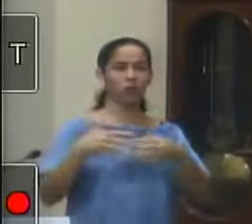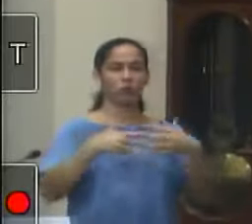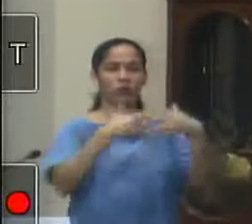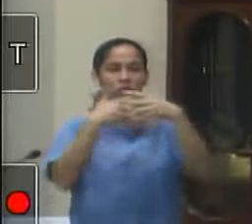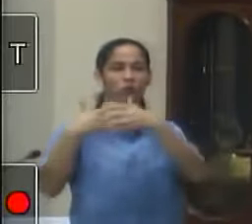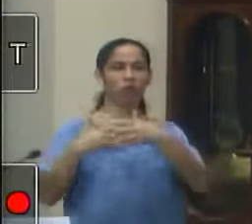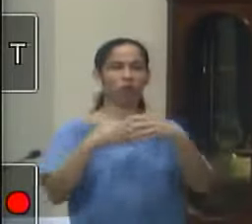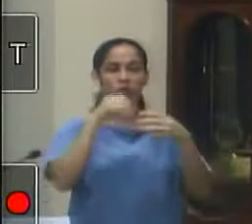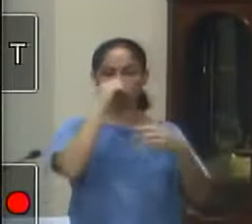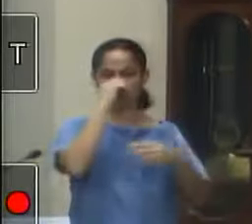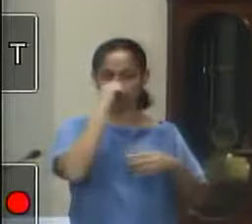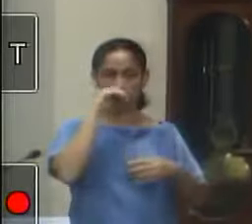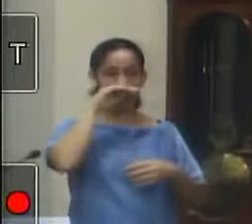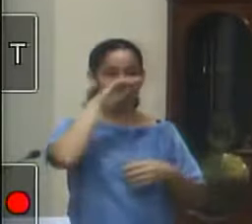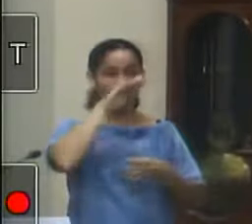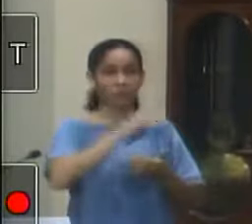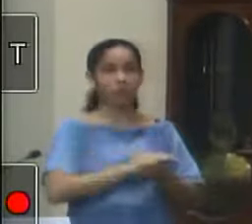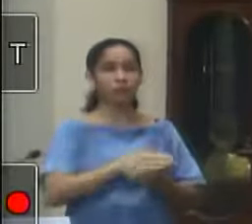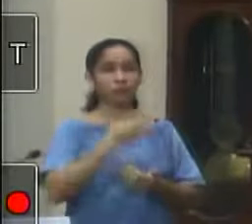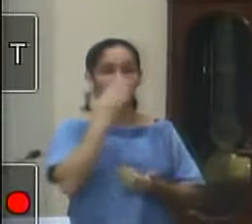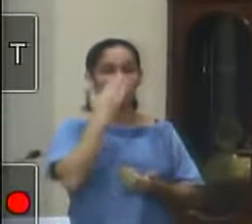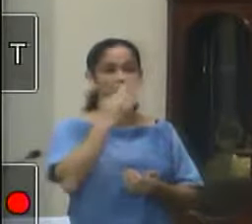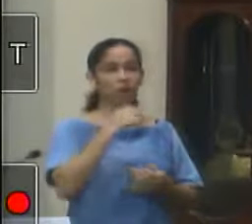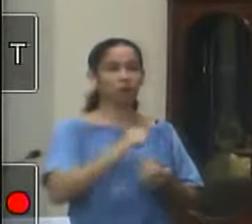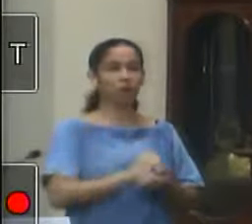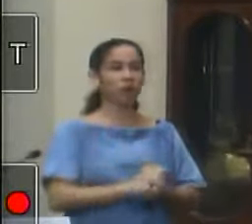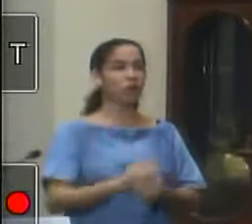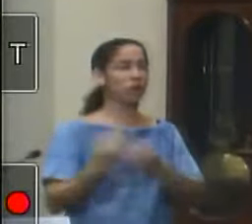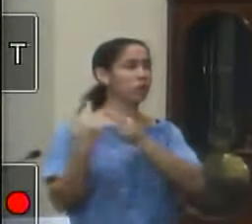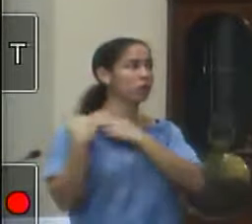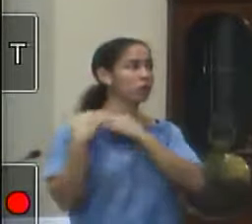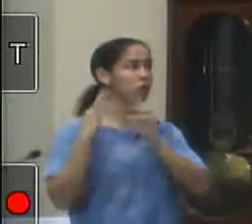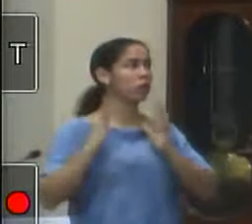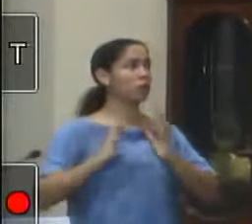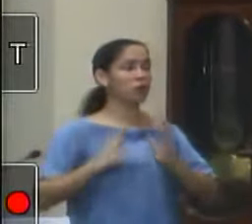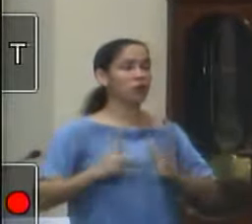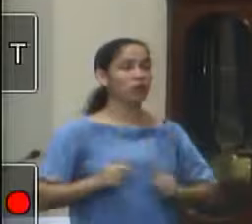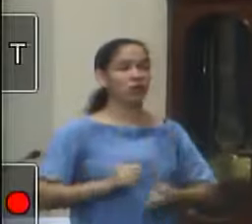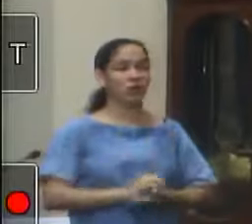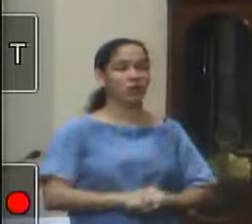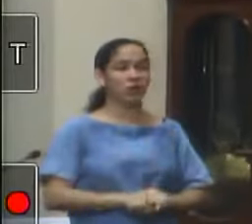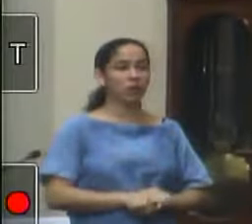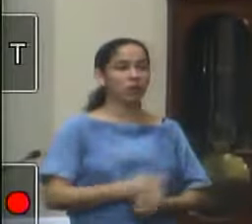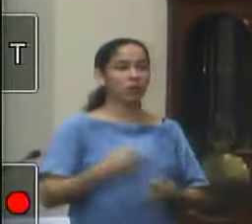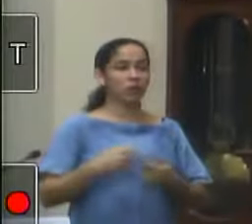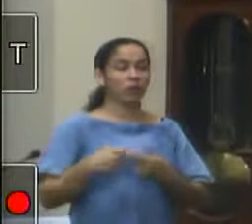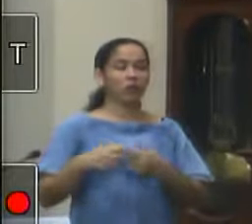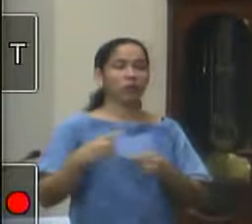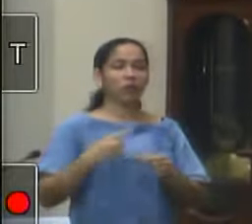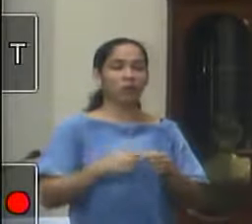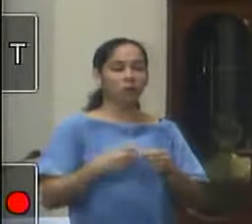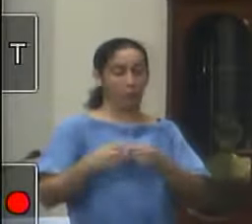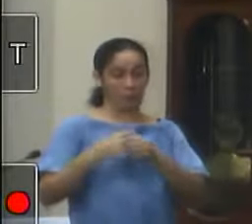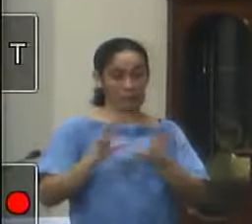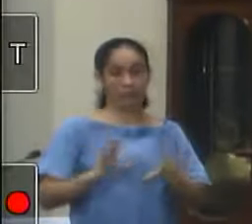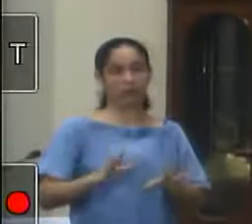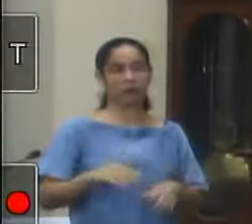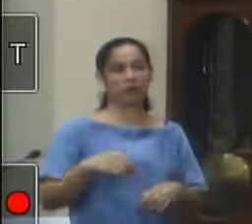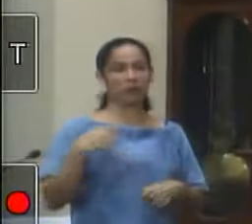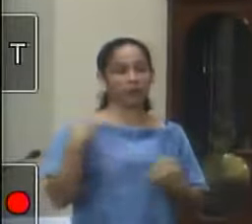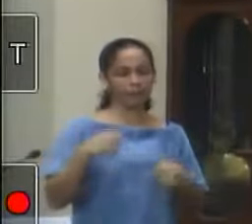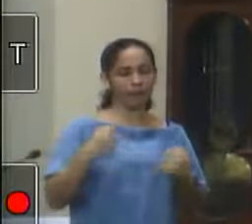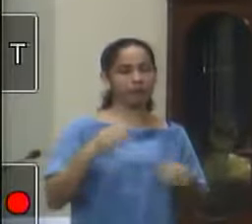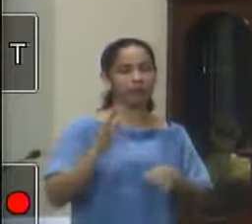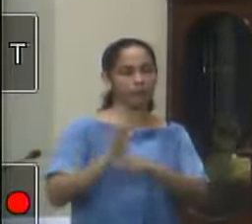reto, enfim, padeiro está à frente, não é? Naquela limpeza, porque é um bairro realmente, um bairro desgastado, um